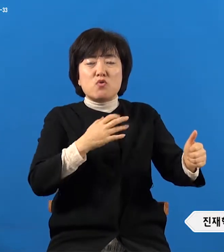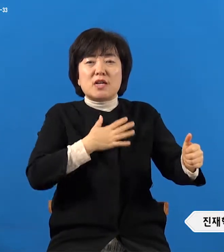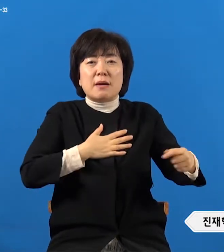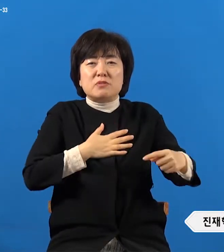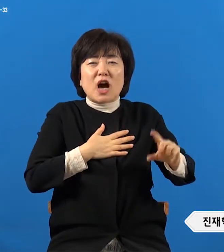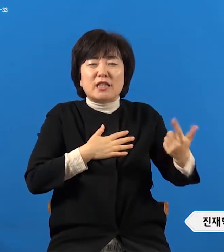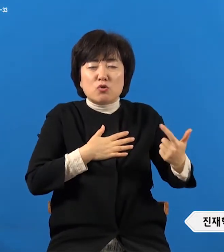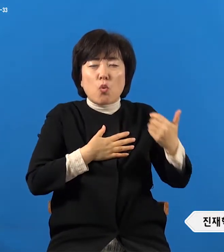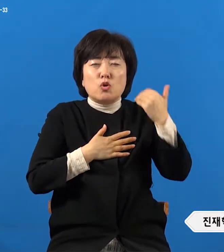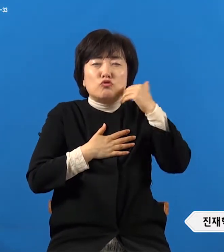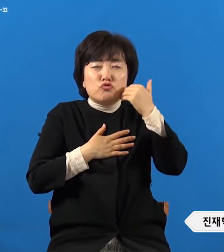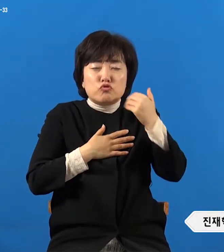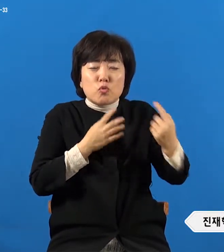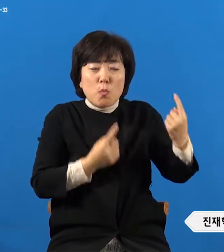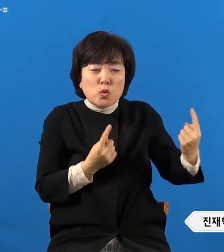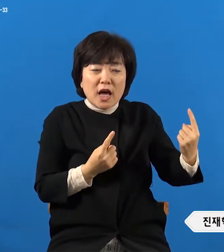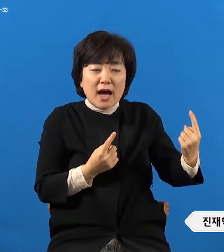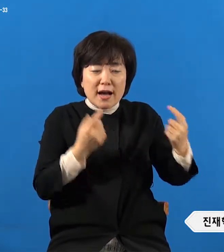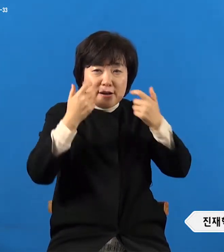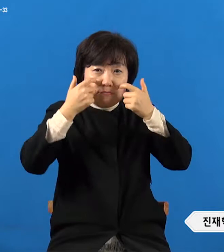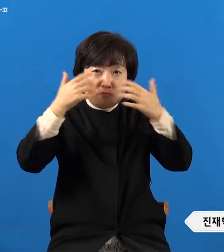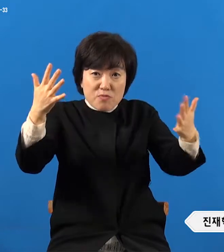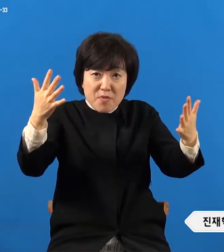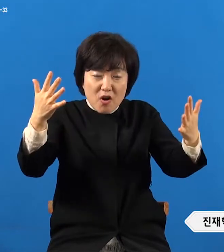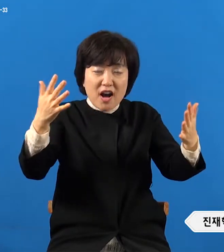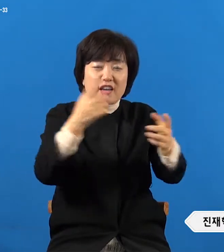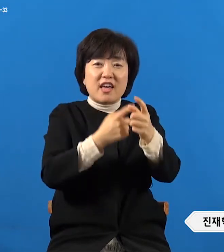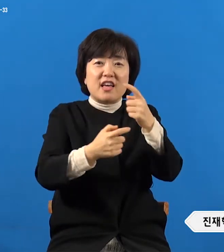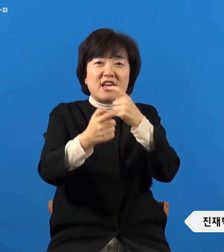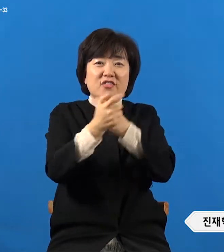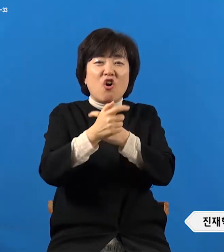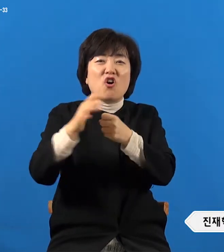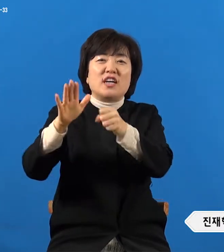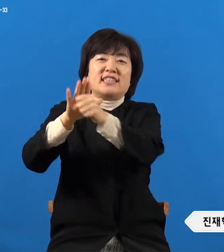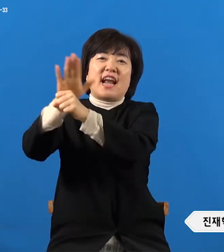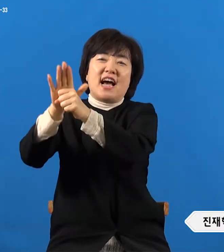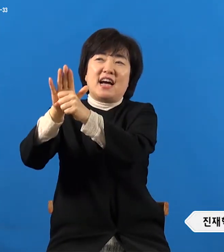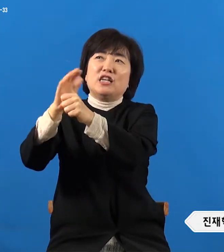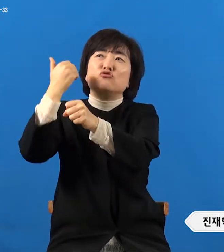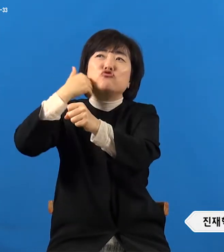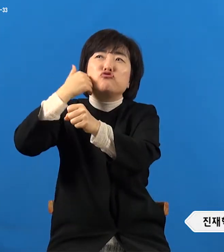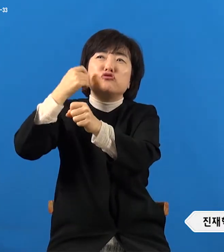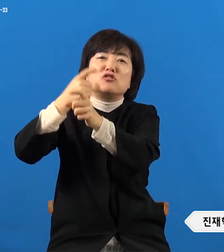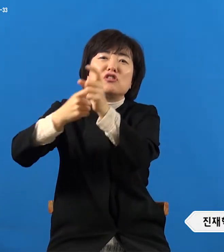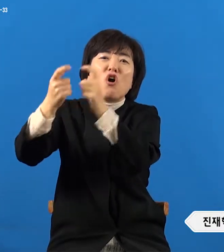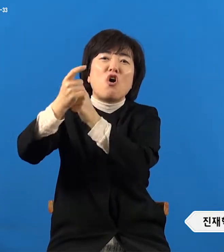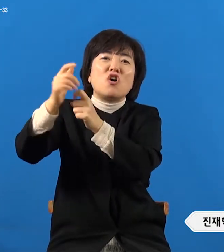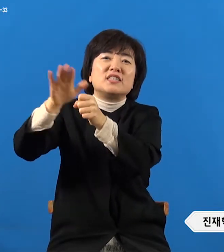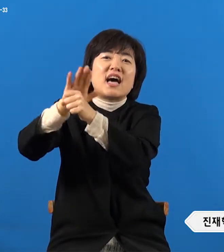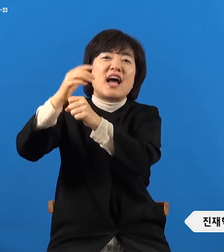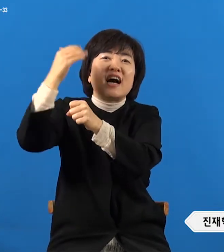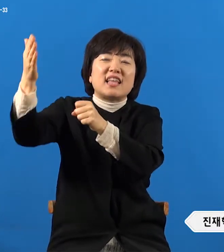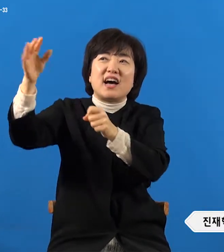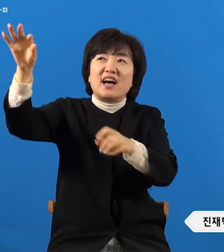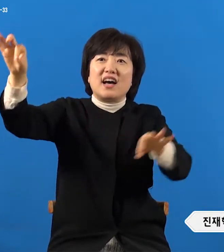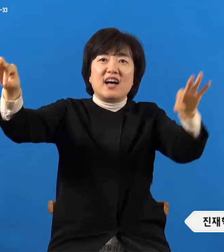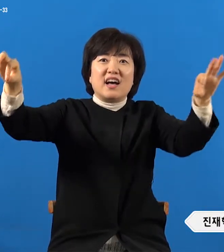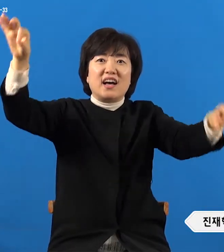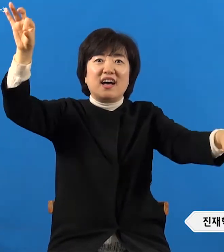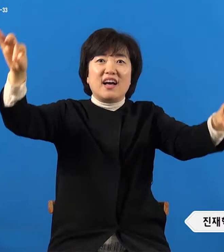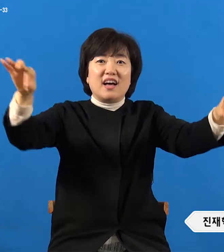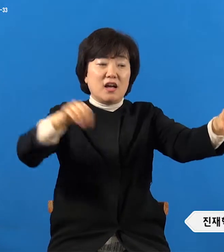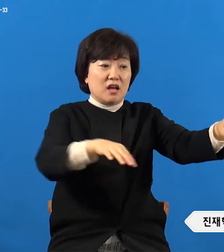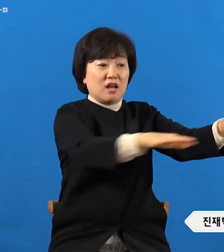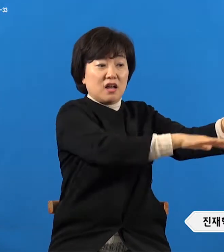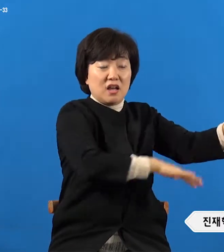아니라 누구보다도 더 분명하게 더 많이 사랑하는가, 상대적인 감정의